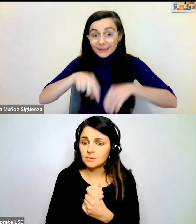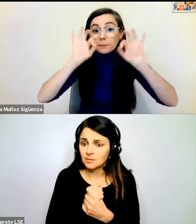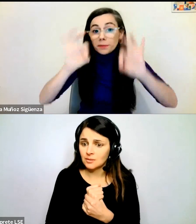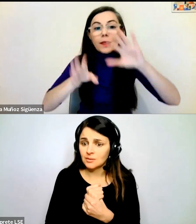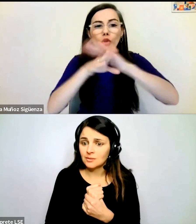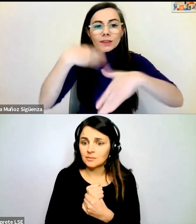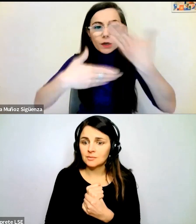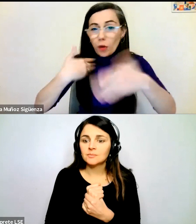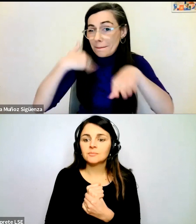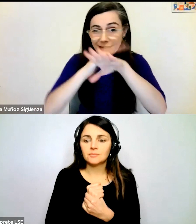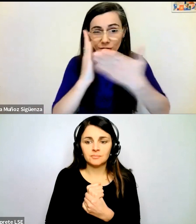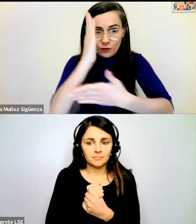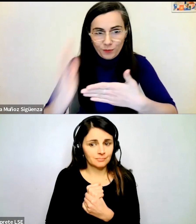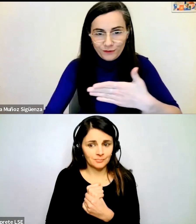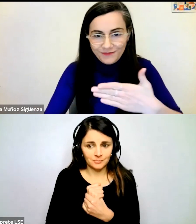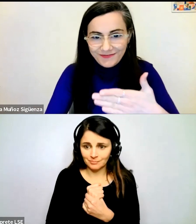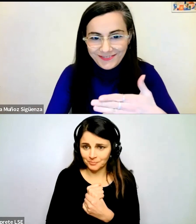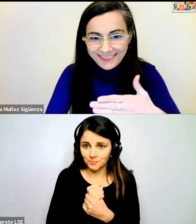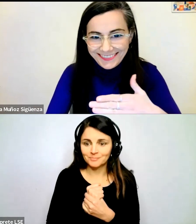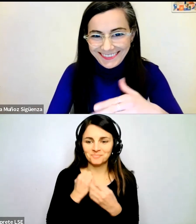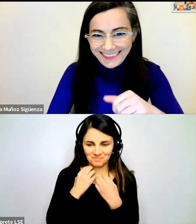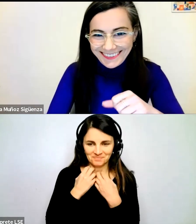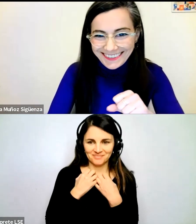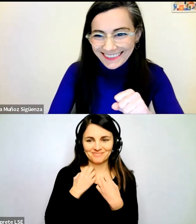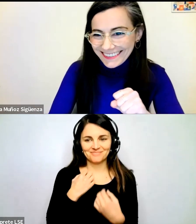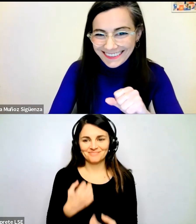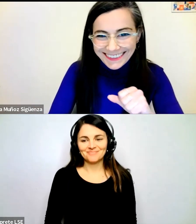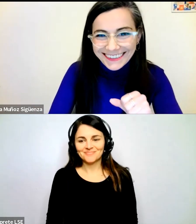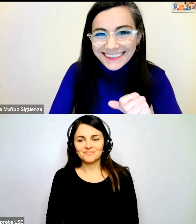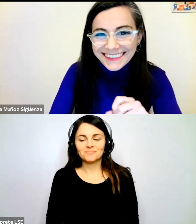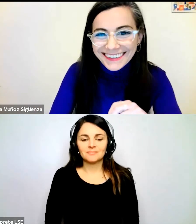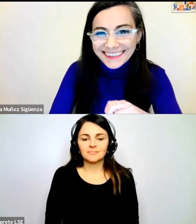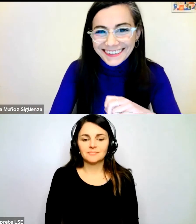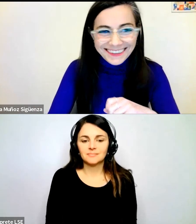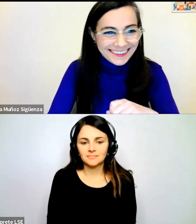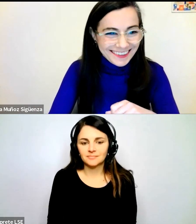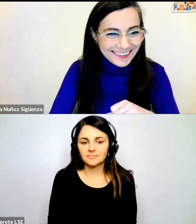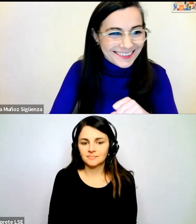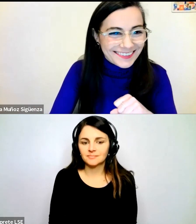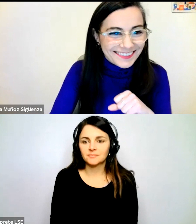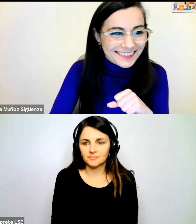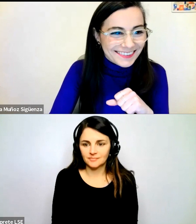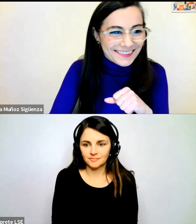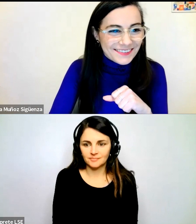personas que quieren entrar. Voy a aceptar a todas y continuamos. Disculpa la interrupción. Vale.